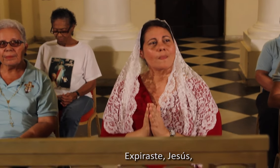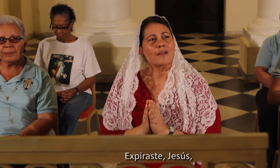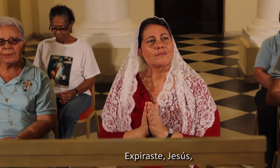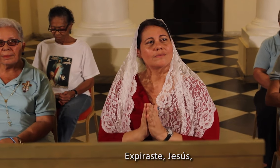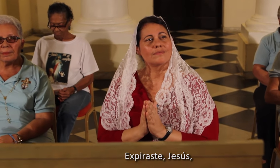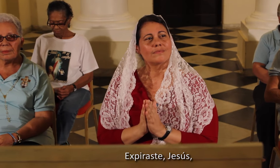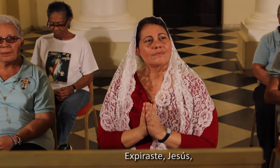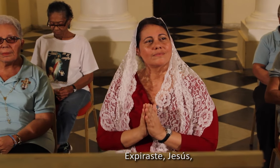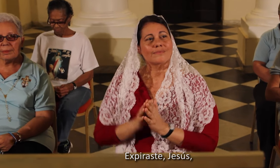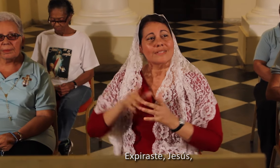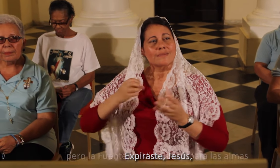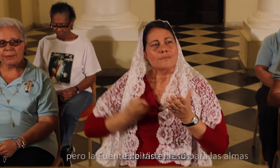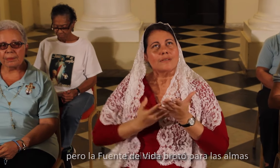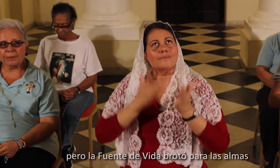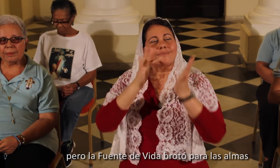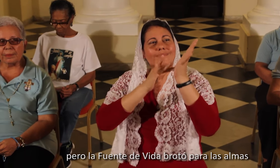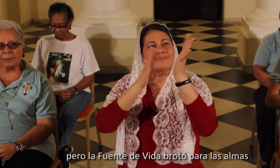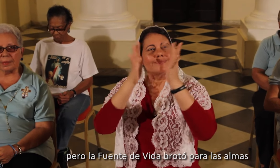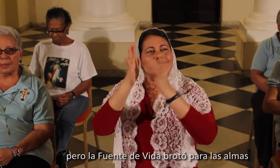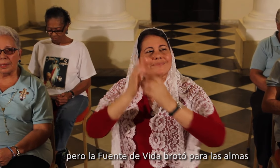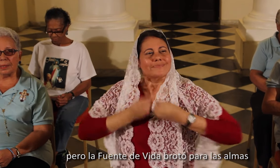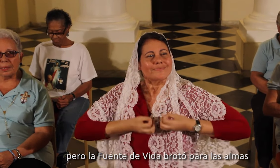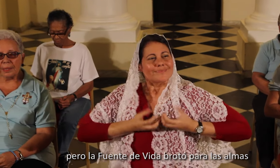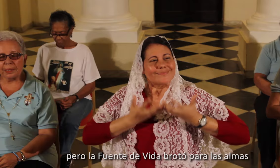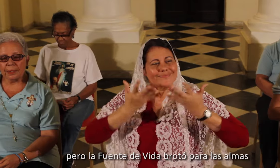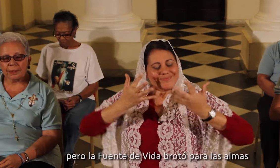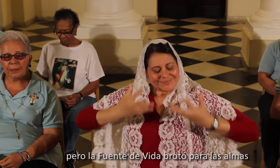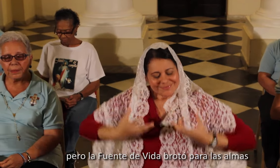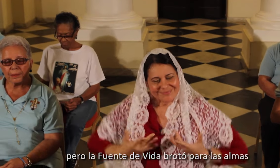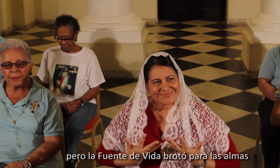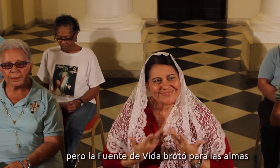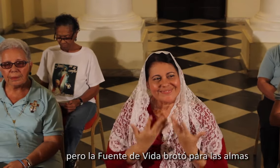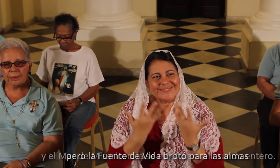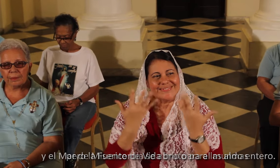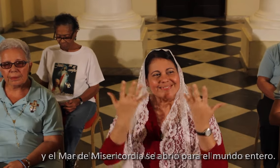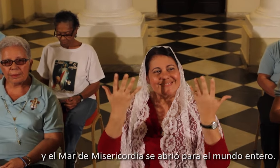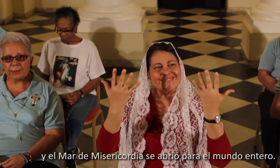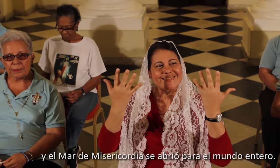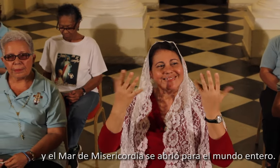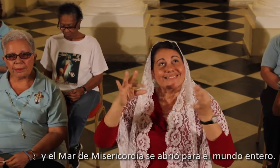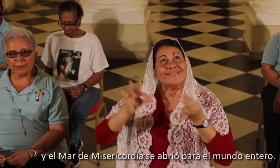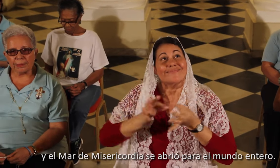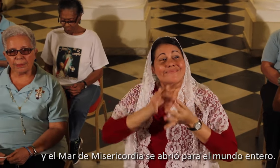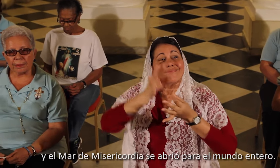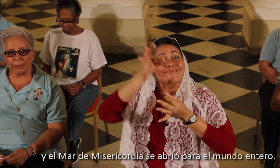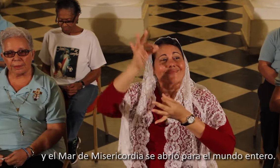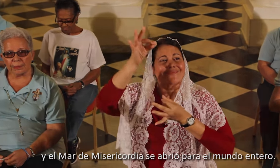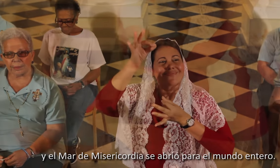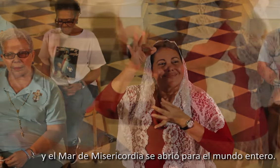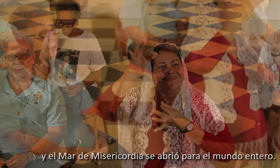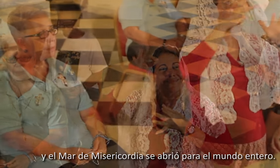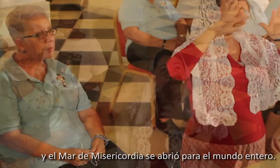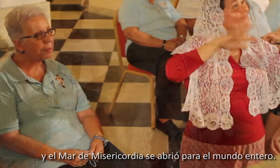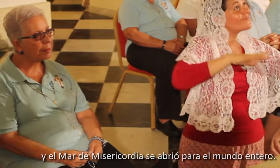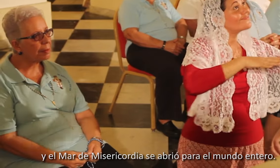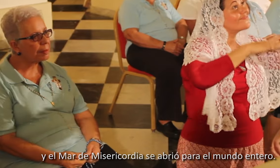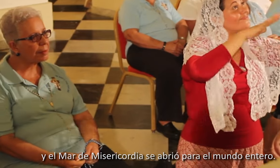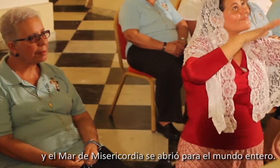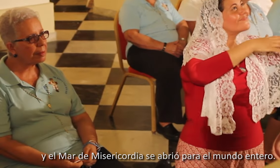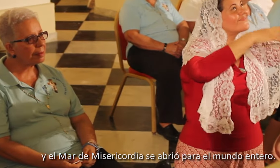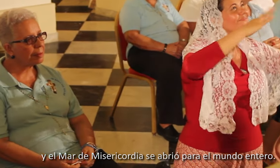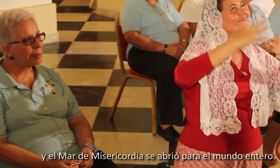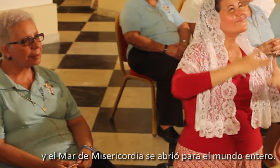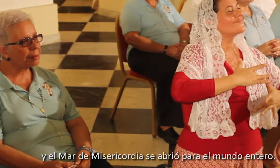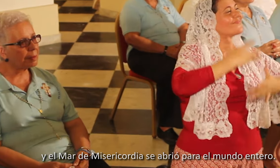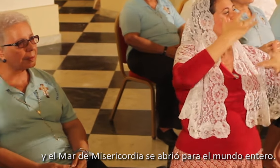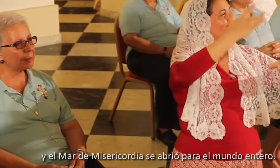Expiraste, Jesús. Pero la fuente de vida brotó para las almas, y el mar de misericordia se abrió